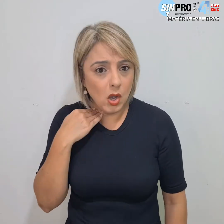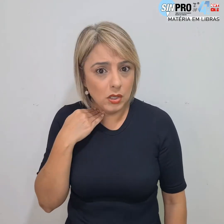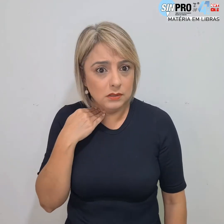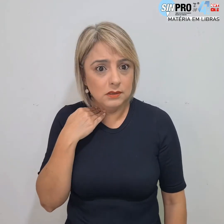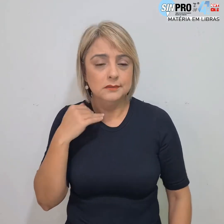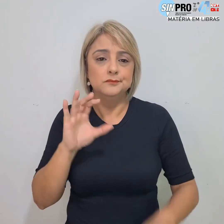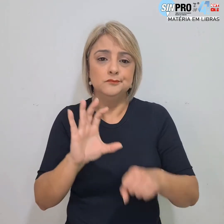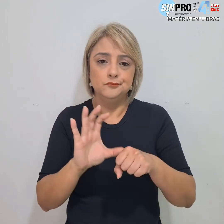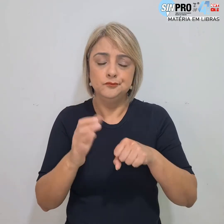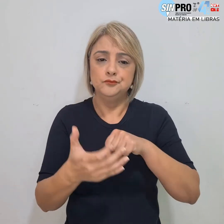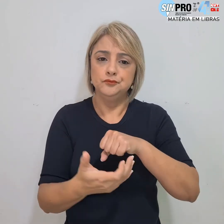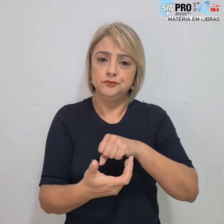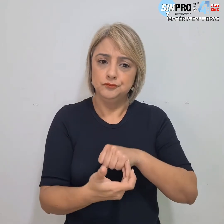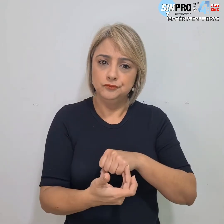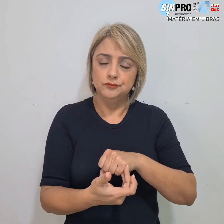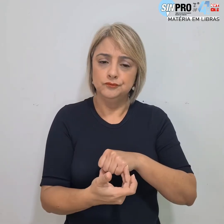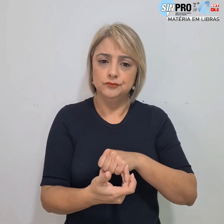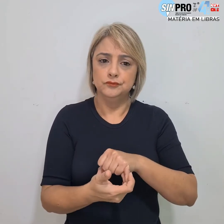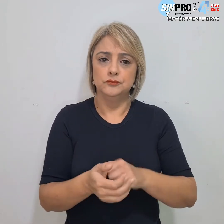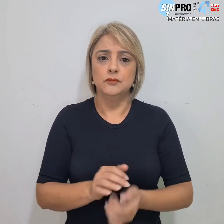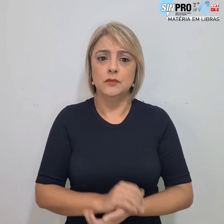pela Covid-19 e